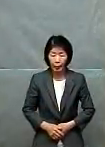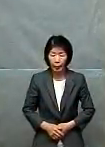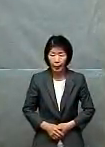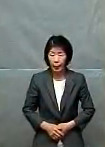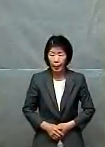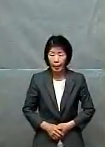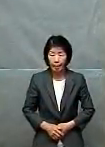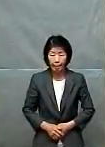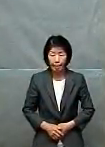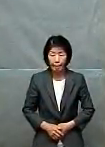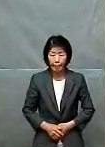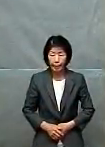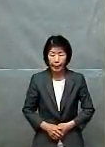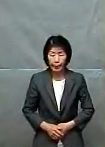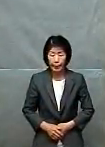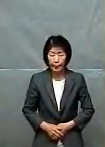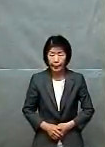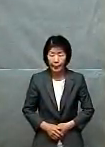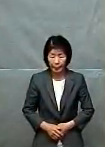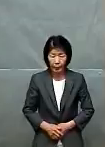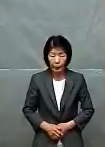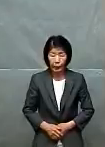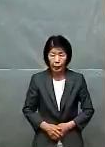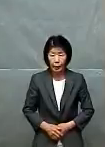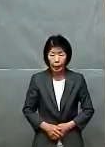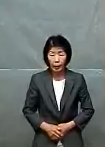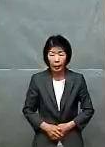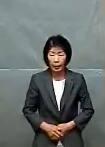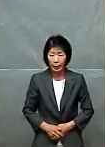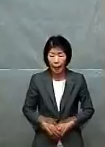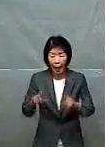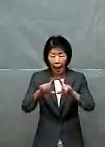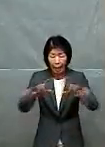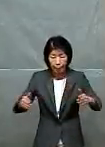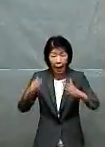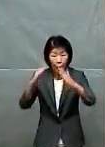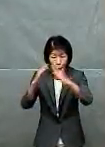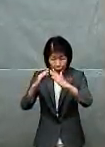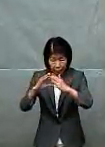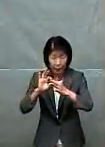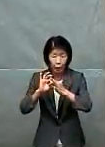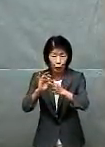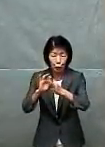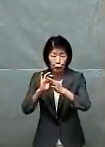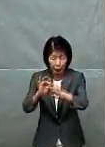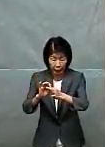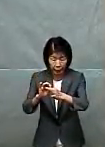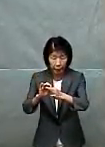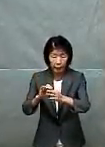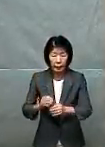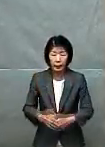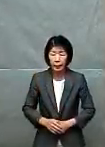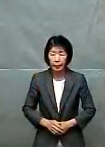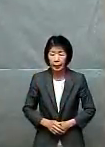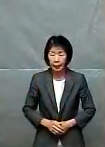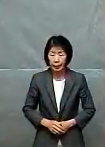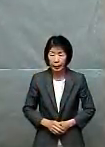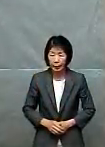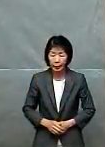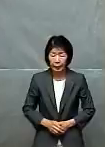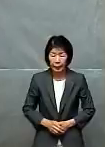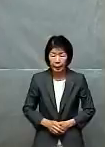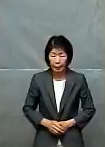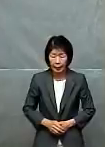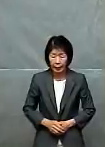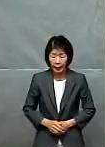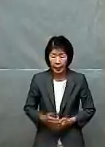一般住宅なんですね。はい、一般住宅についてのその状況です